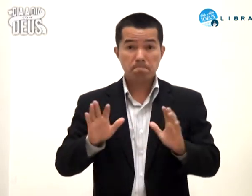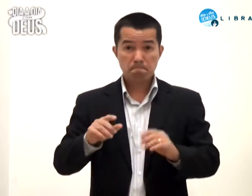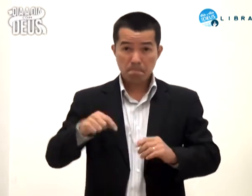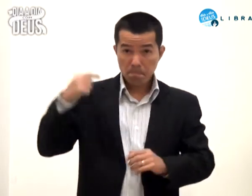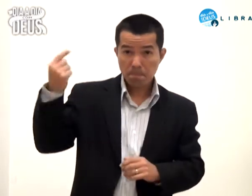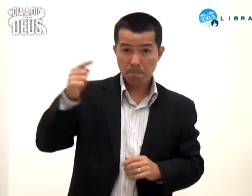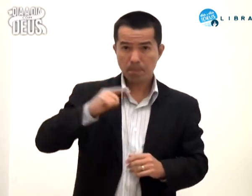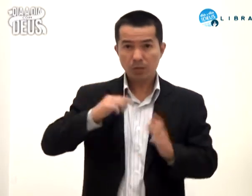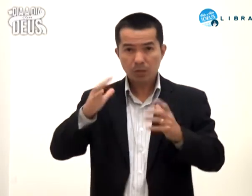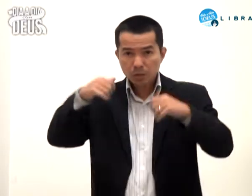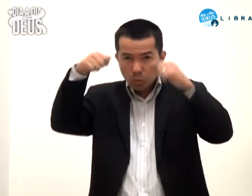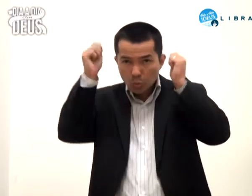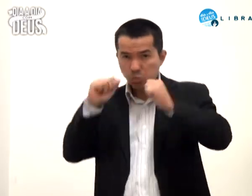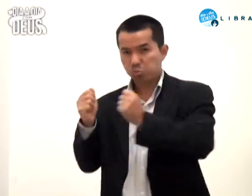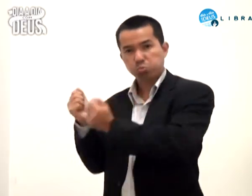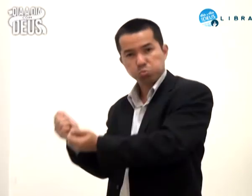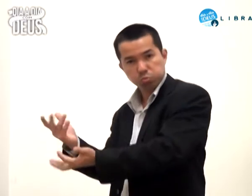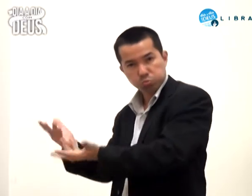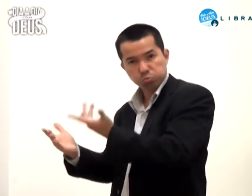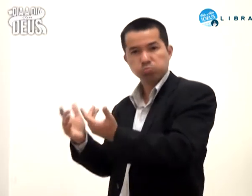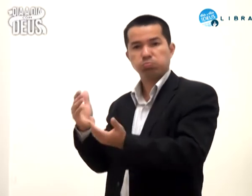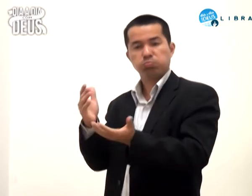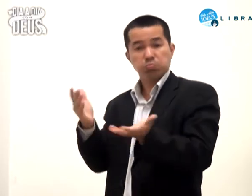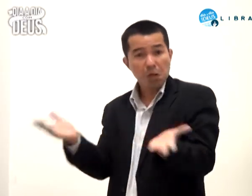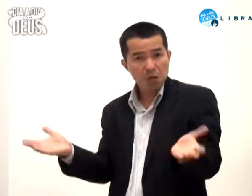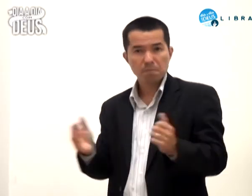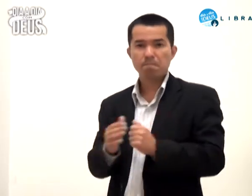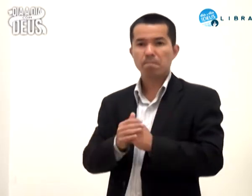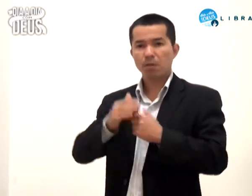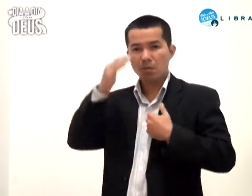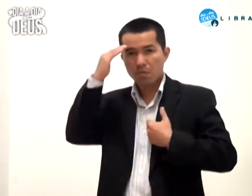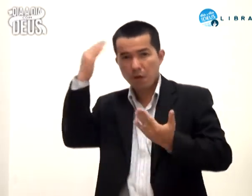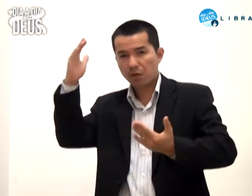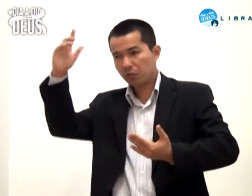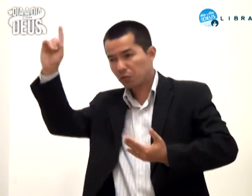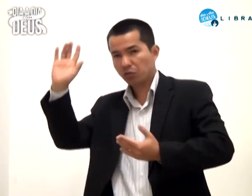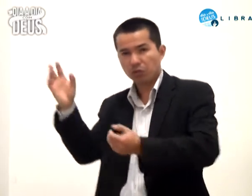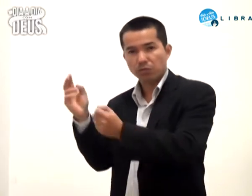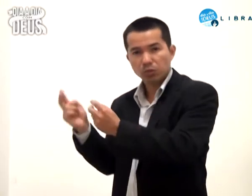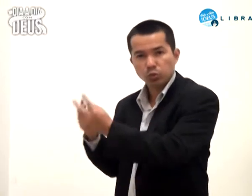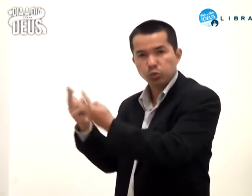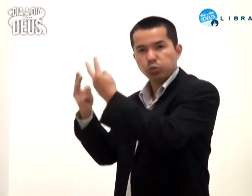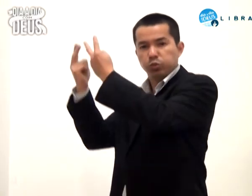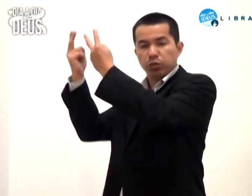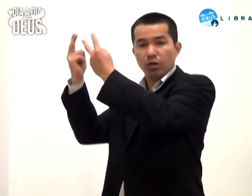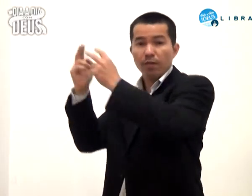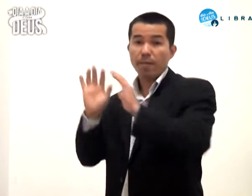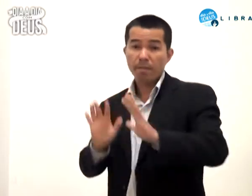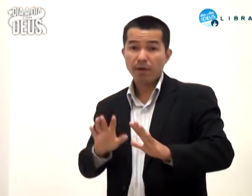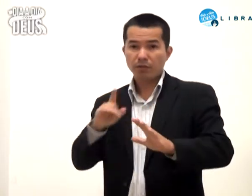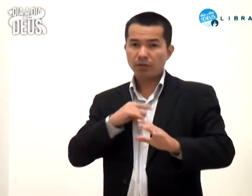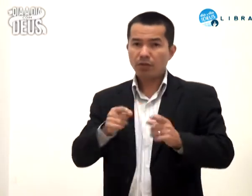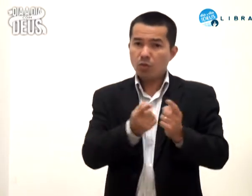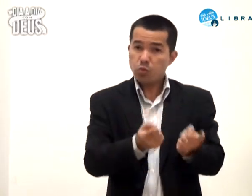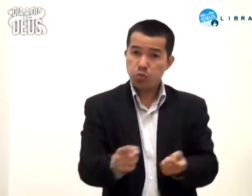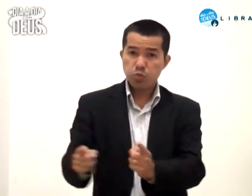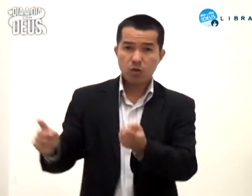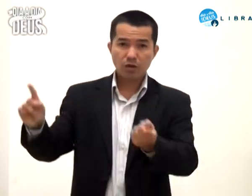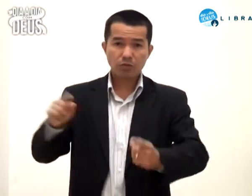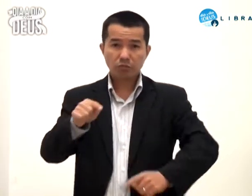E aí então você ia para o alpendre do altar, com aquele animal assado, reunia os seus amigos, porque a oferta